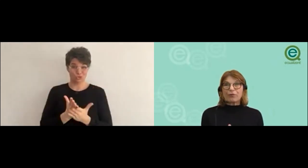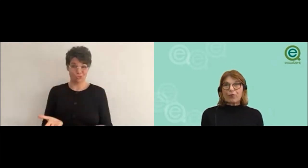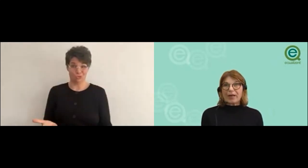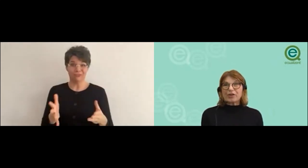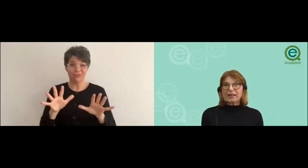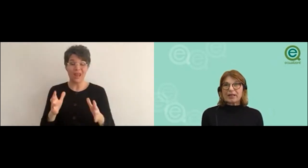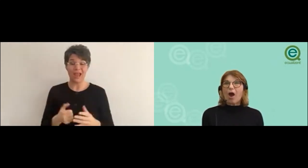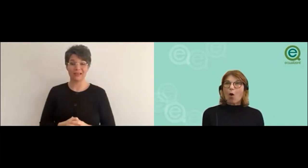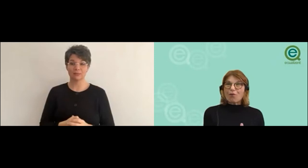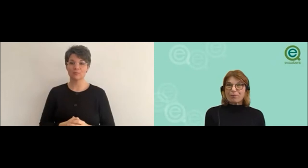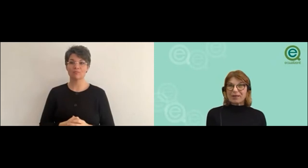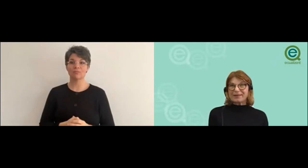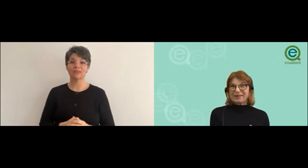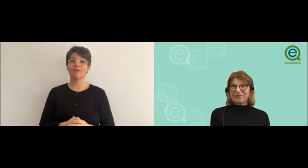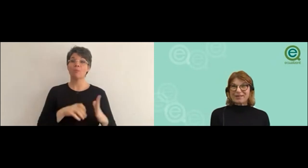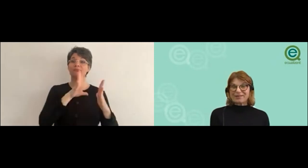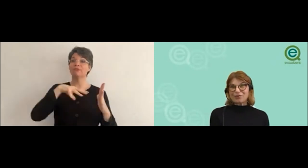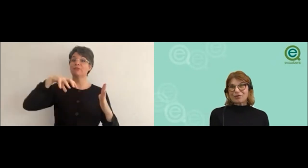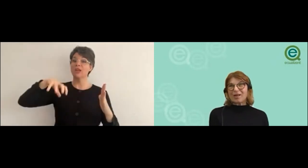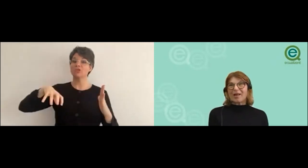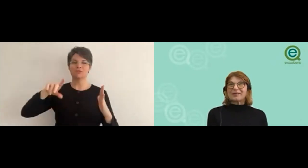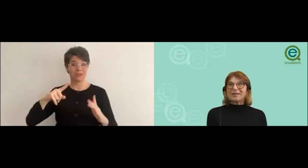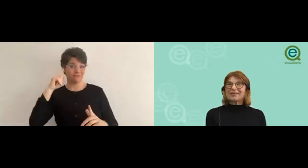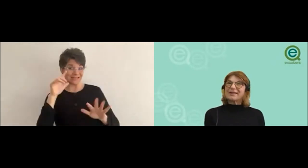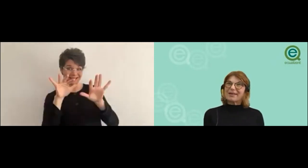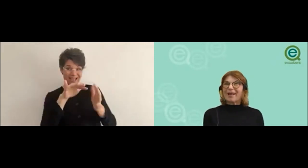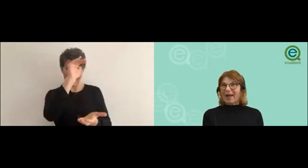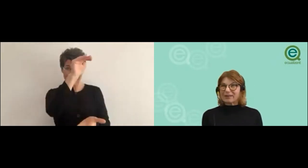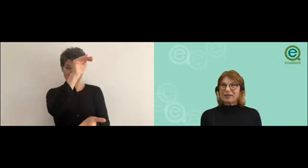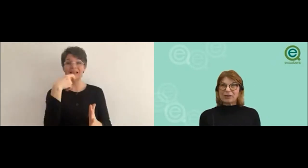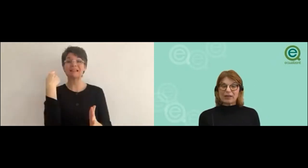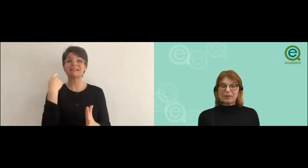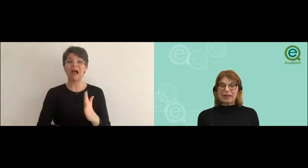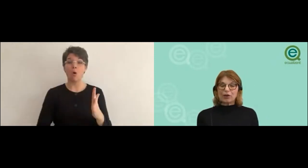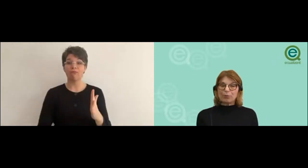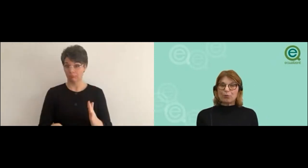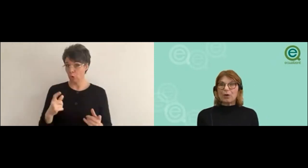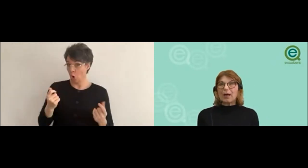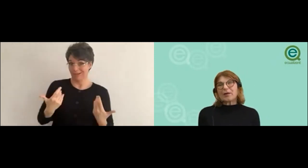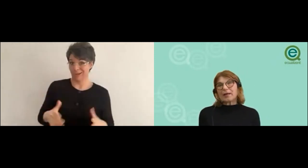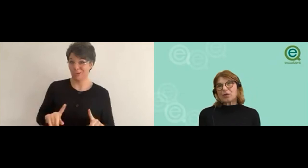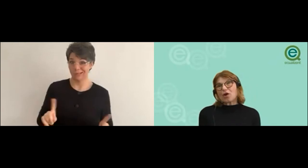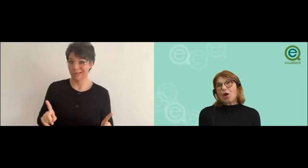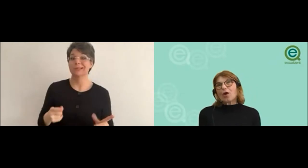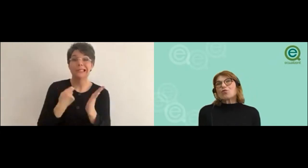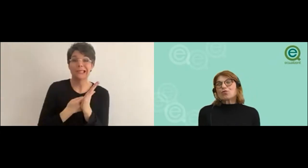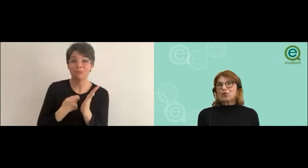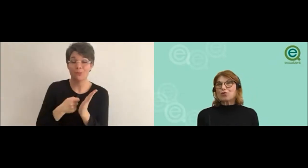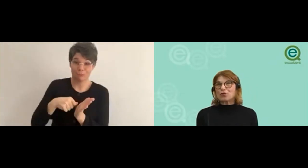ein Franchise, ich kaufe mir dieses Wissen sozusagen, das ist nicht gratis und da gibt es eine Gebühr, aber da gibt es